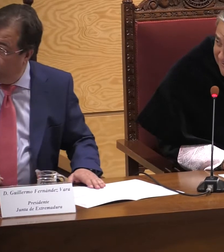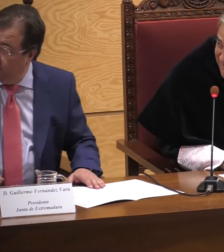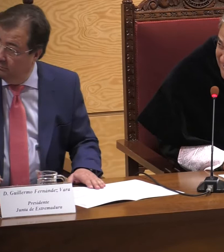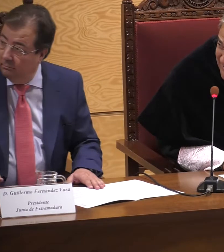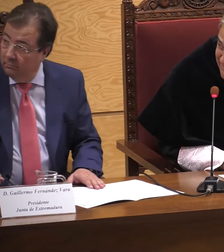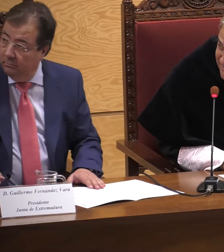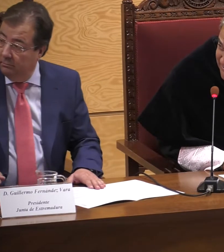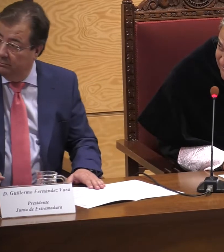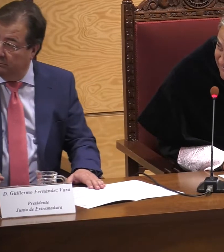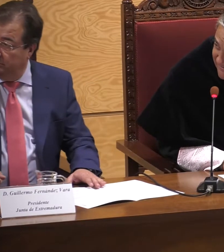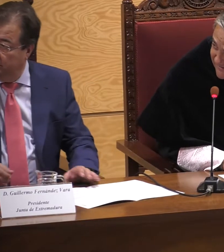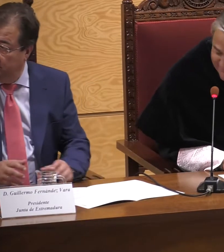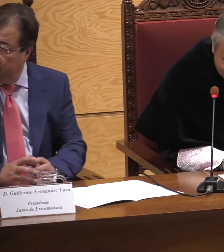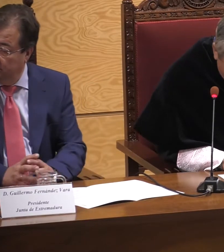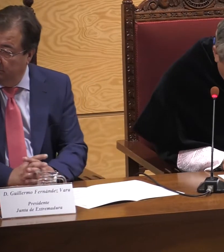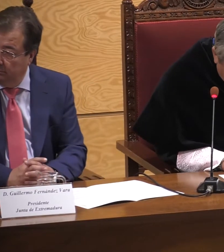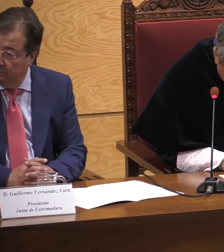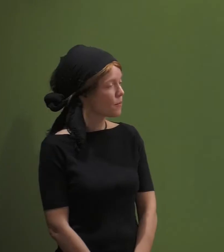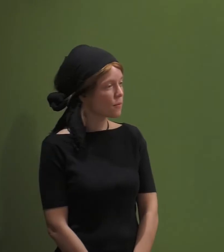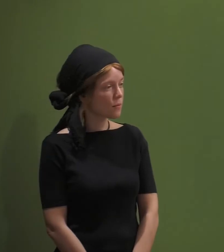don Francisco Álvarez.